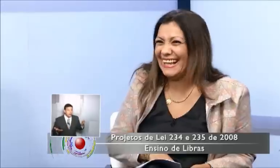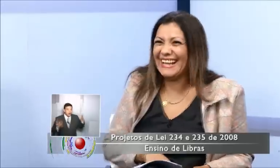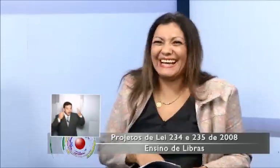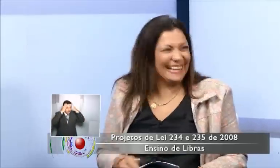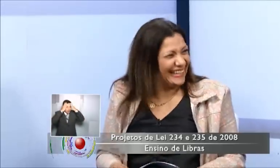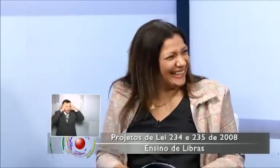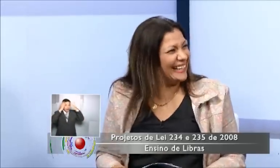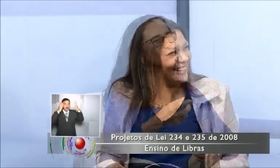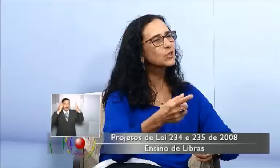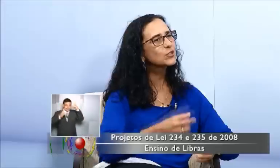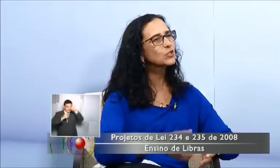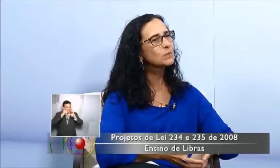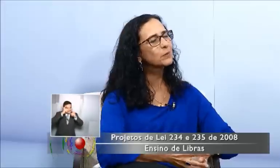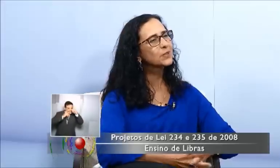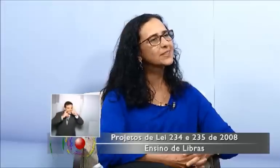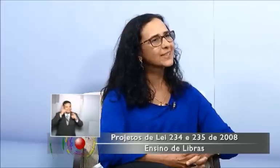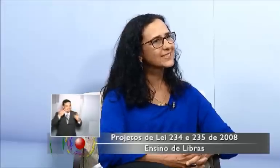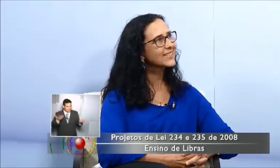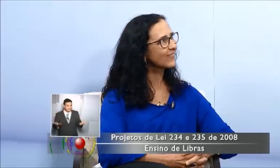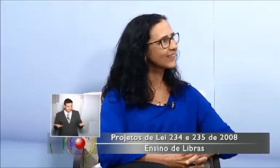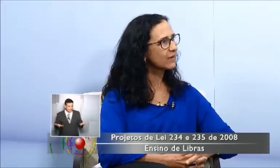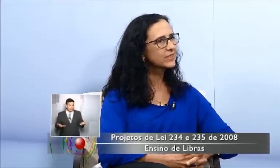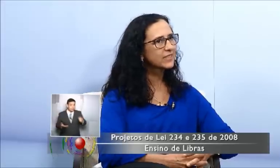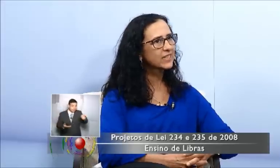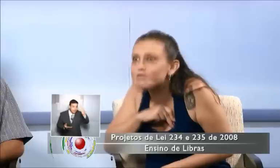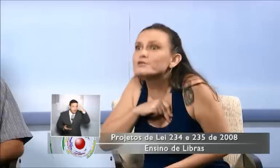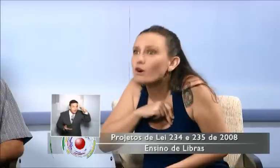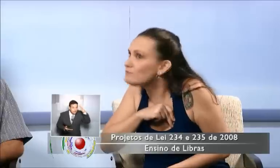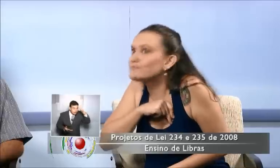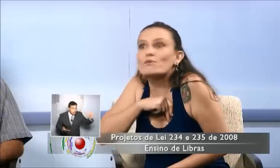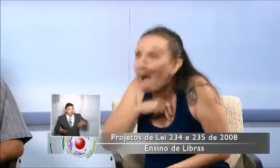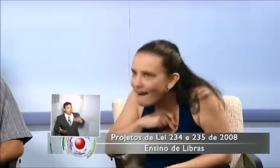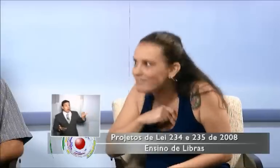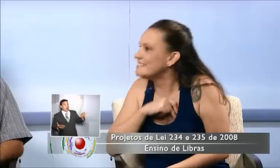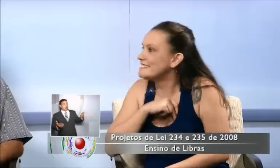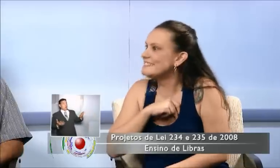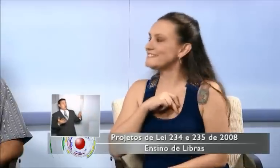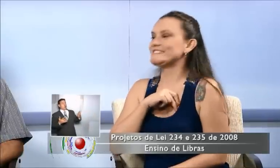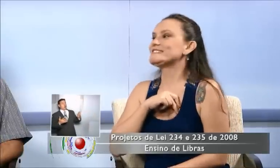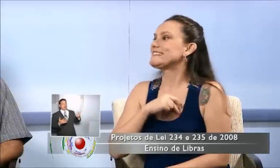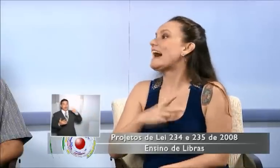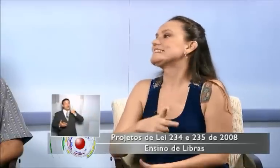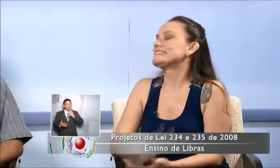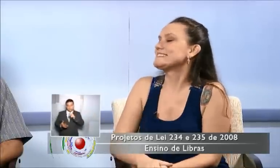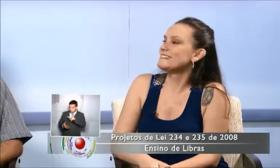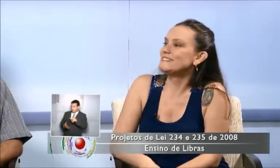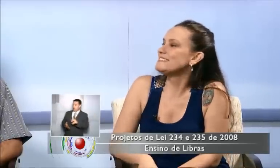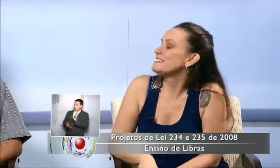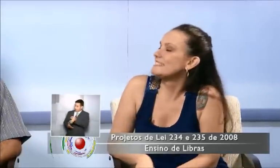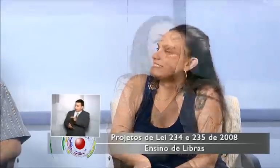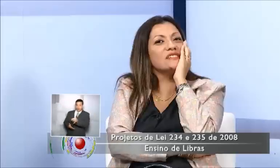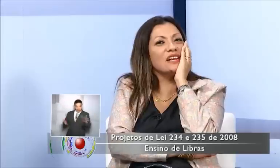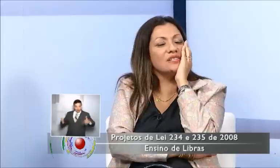nossa! Com expressão. Isso chama muito atenção. Pra ele entender que eu realmente tô, uau, entendeu? Assustada.